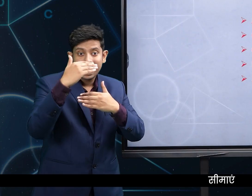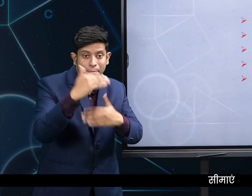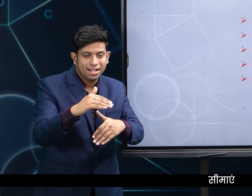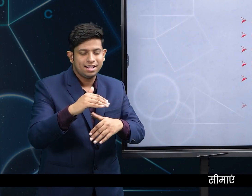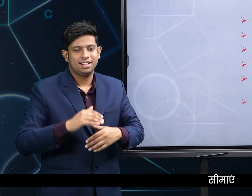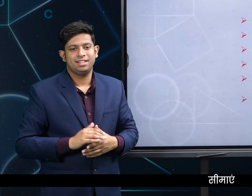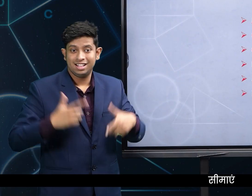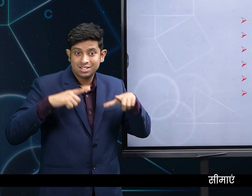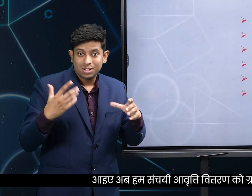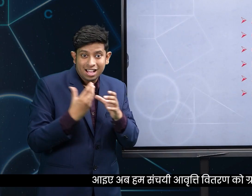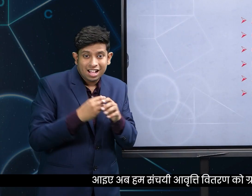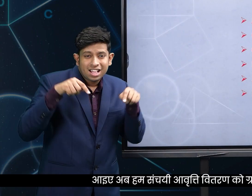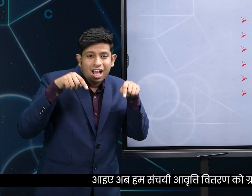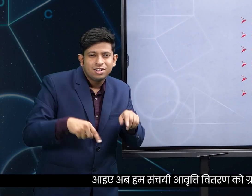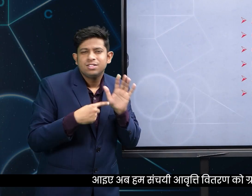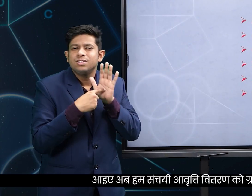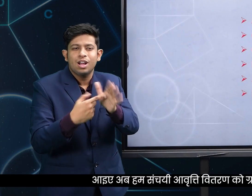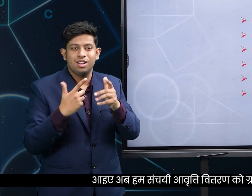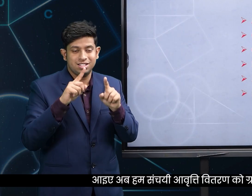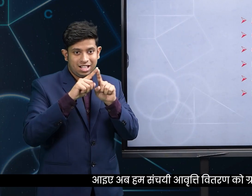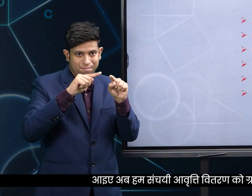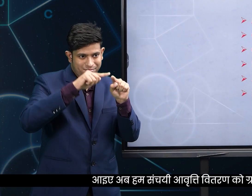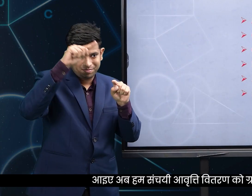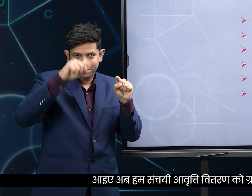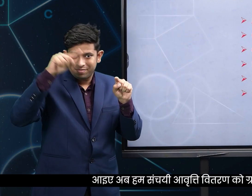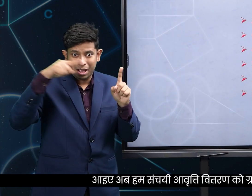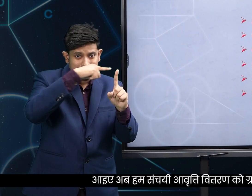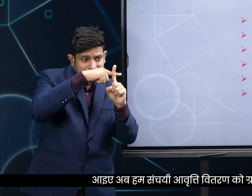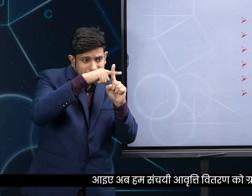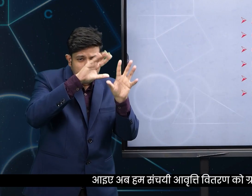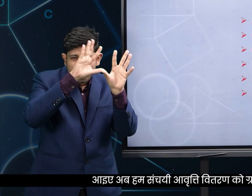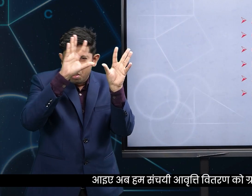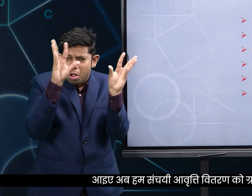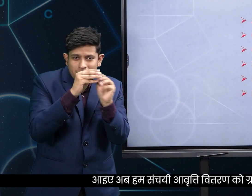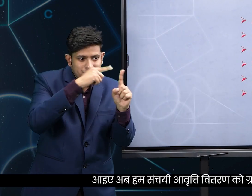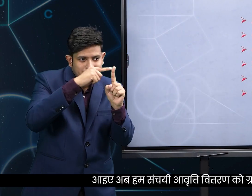सीमाएं। आइए अब हम संचयी आवृत्ति वितरण को ग्राफिक रूप से प्रदर्शित करें।